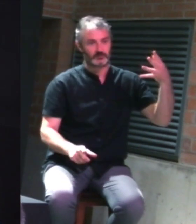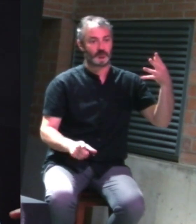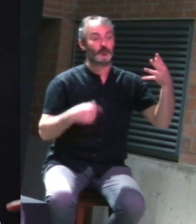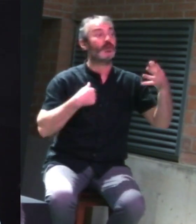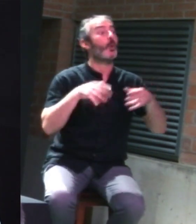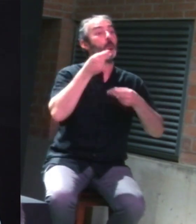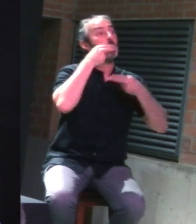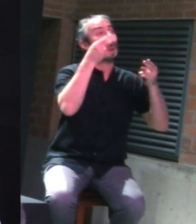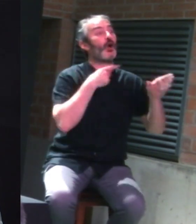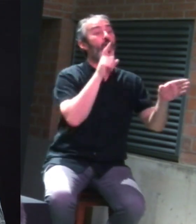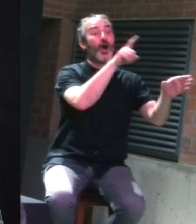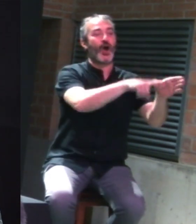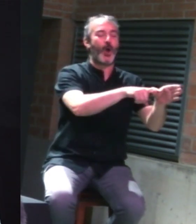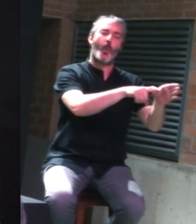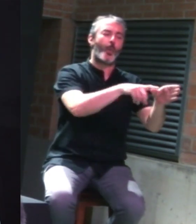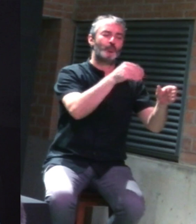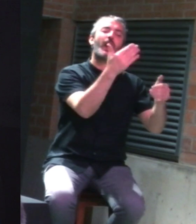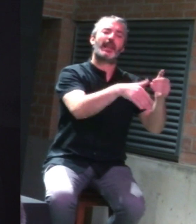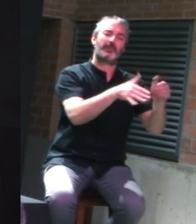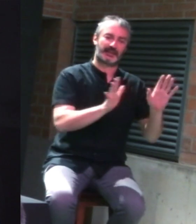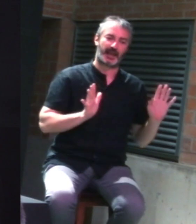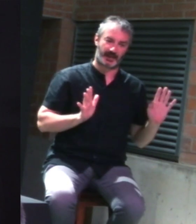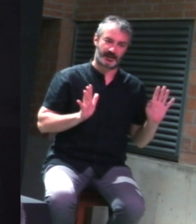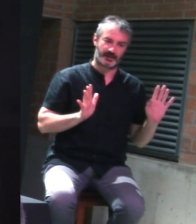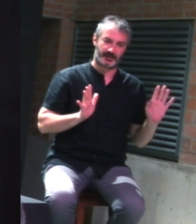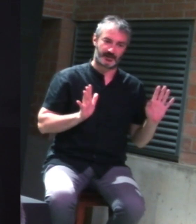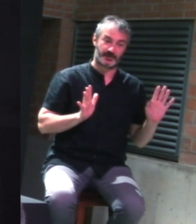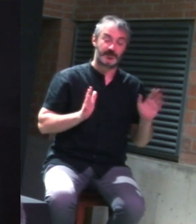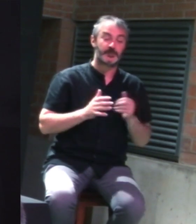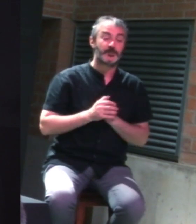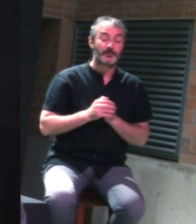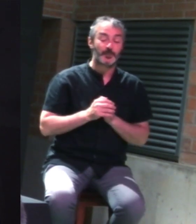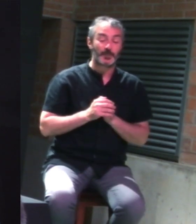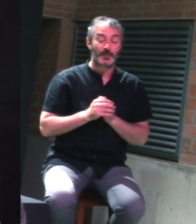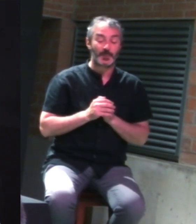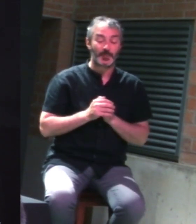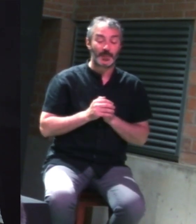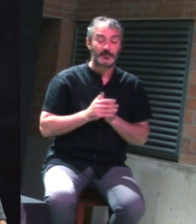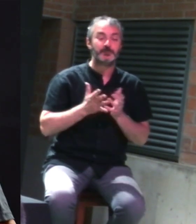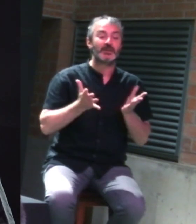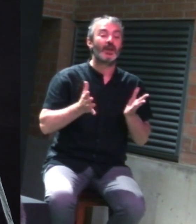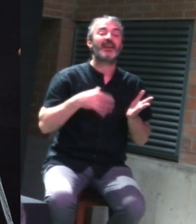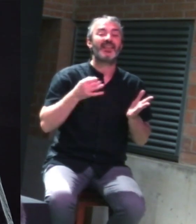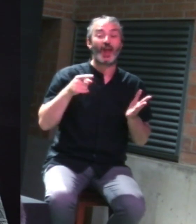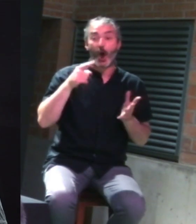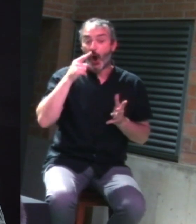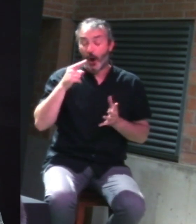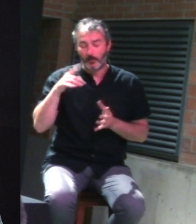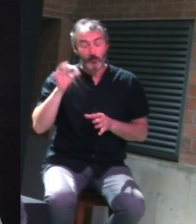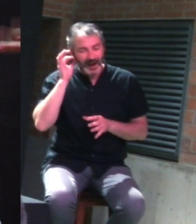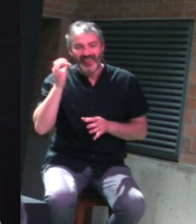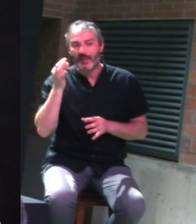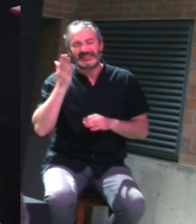espacios públicos estaba también limitada, a la vez que se mantenía su dependencia respecto a